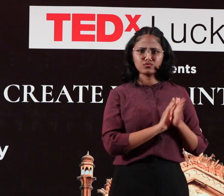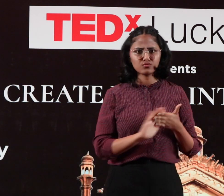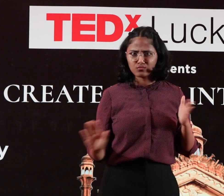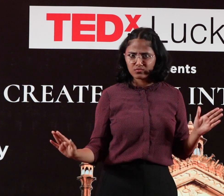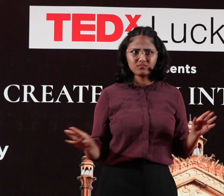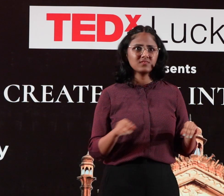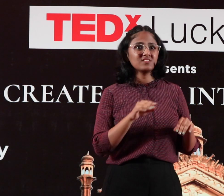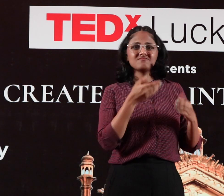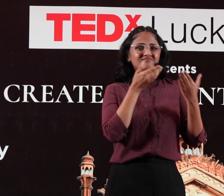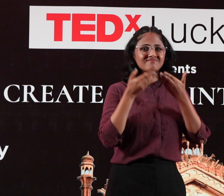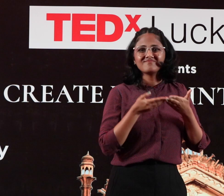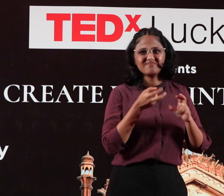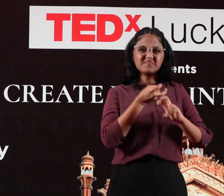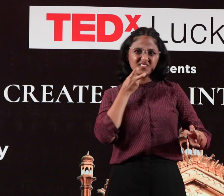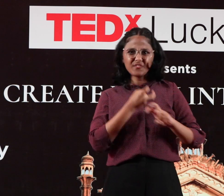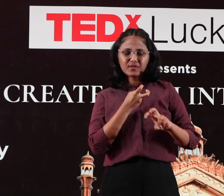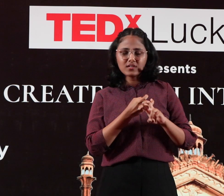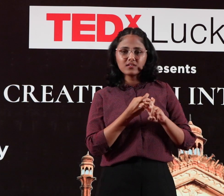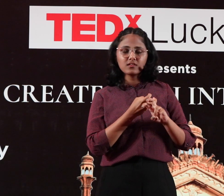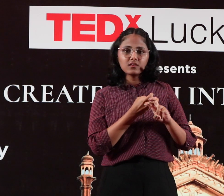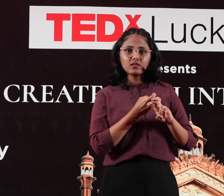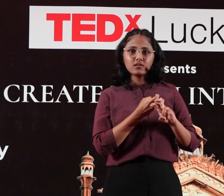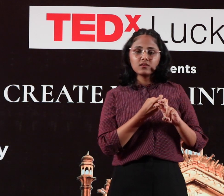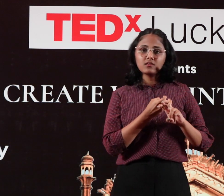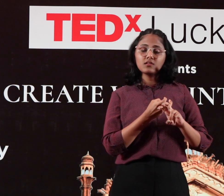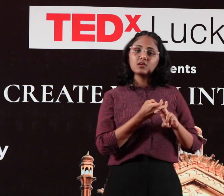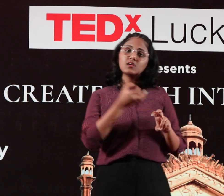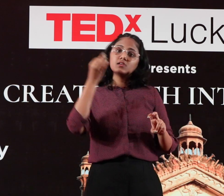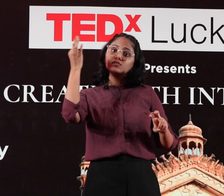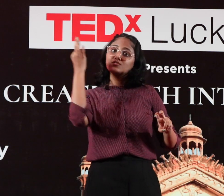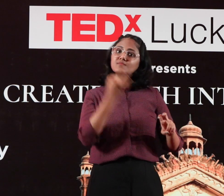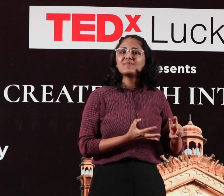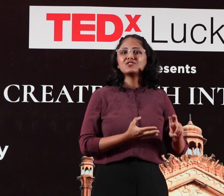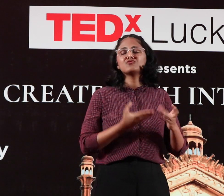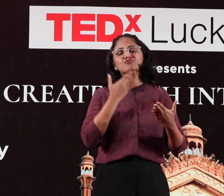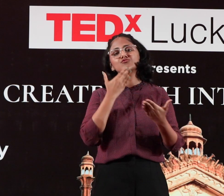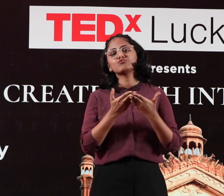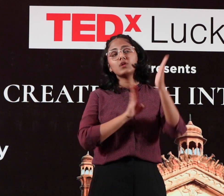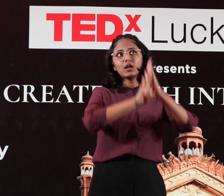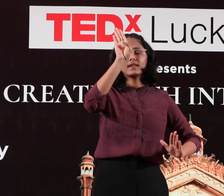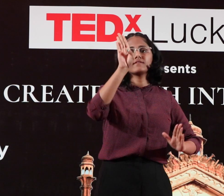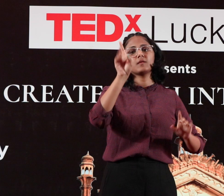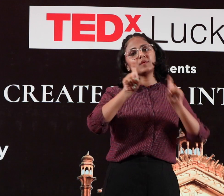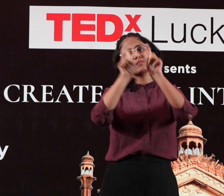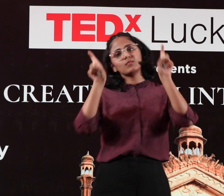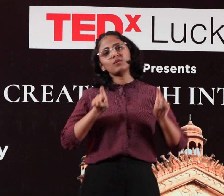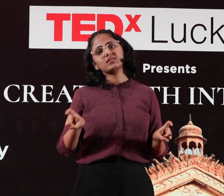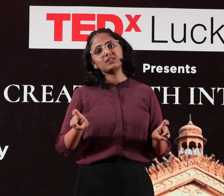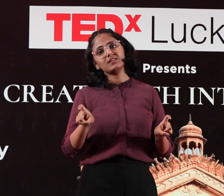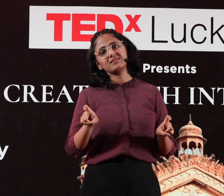नहीं पाते, मेन स्ट्रीम सब्जेक्ट्स कर नहीं पाते, तो स्पेशल स्कूल डेवलपमेंट मॉडल जो ये होलिस्टिक मॉडल का पार्ट है, सेकेंड पिलर,